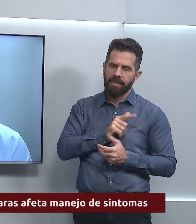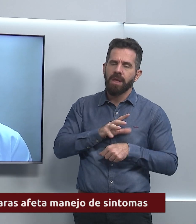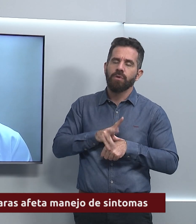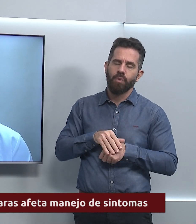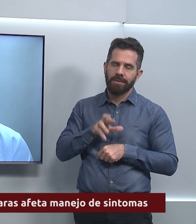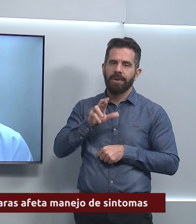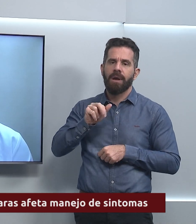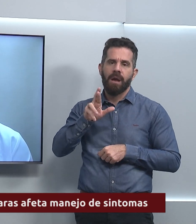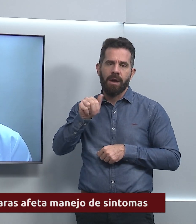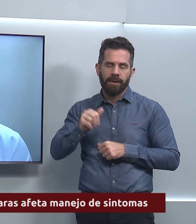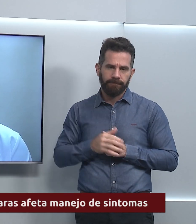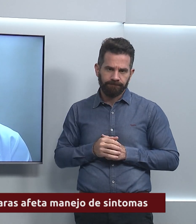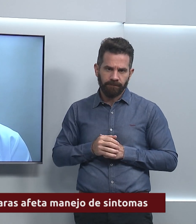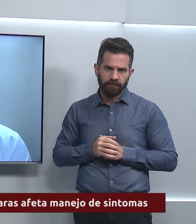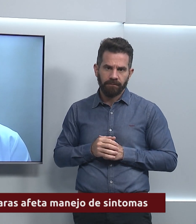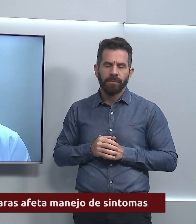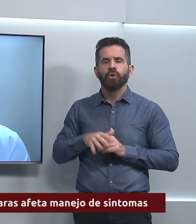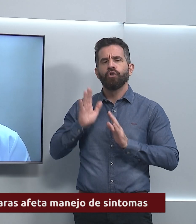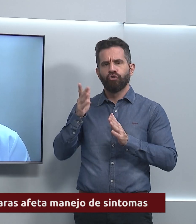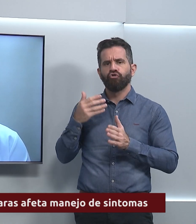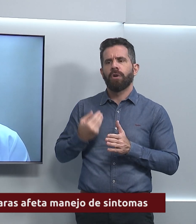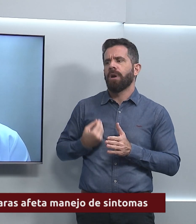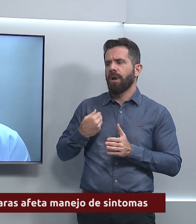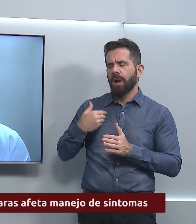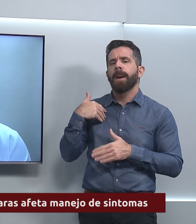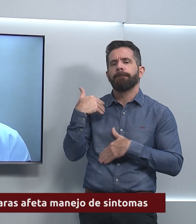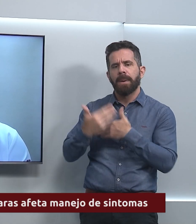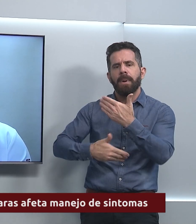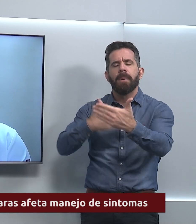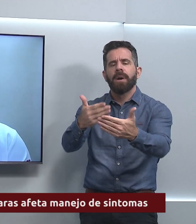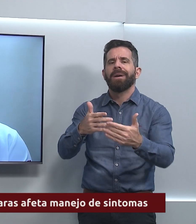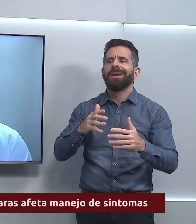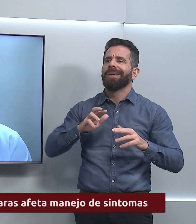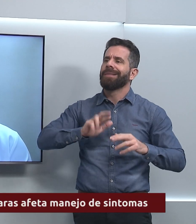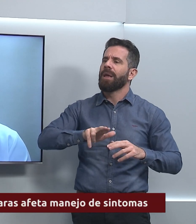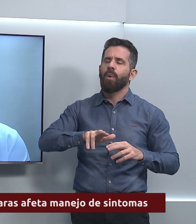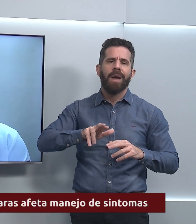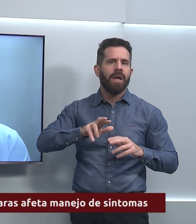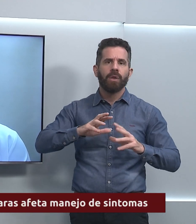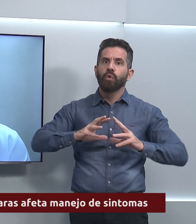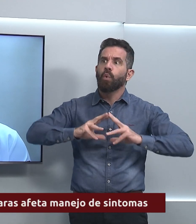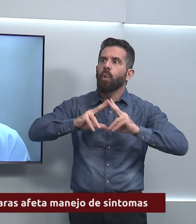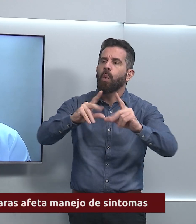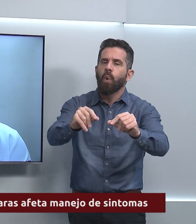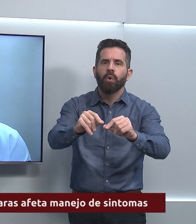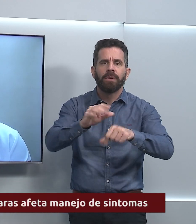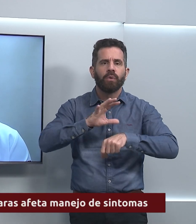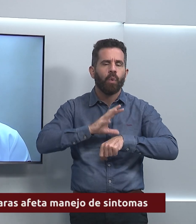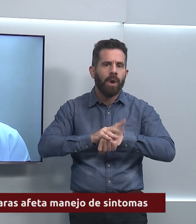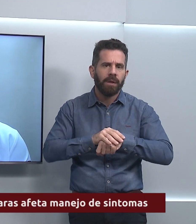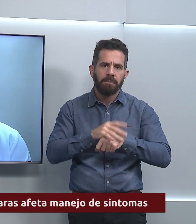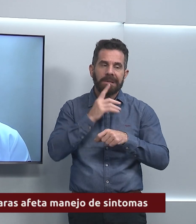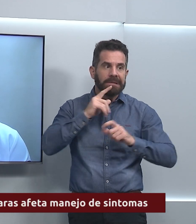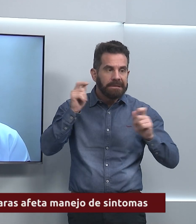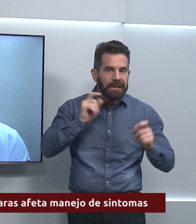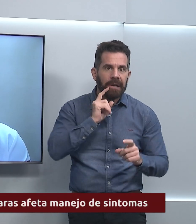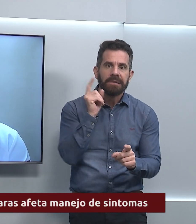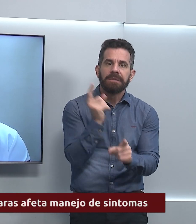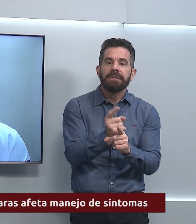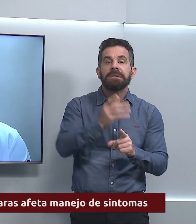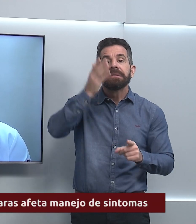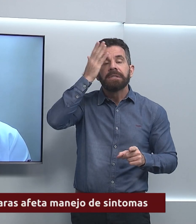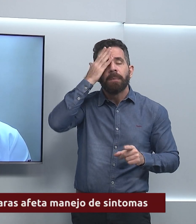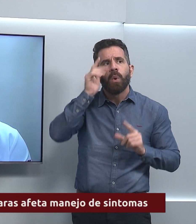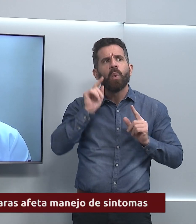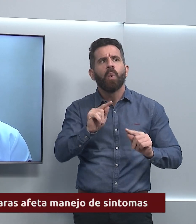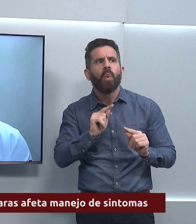terem muitos avanços nesse sentido, não são todas as doenças que ainda são, de alguma maneira, identificadas,